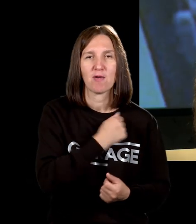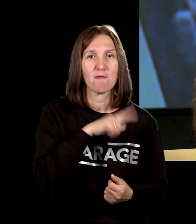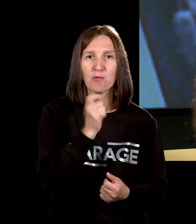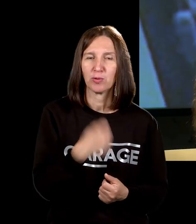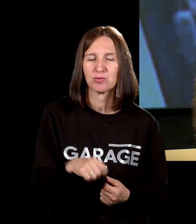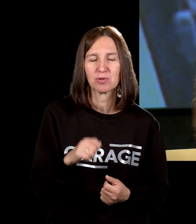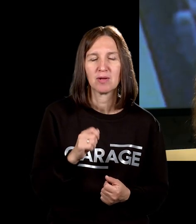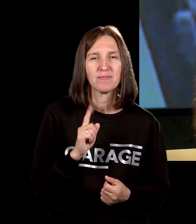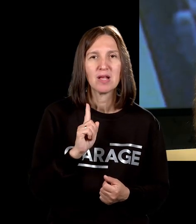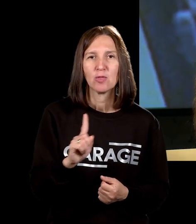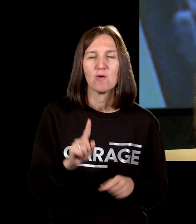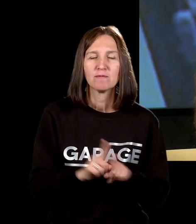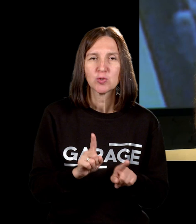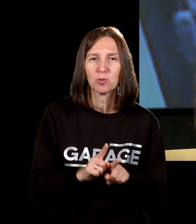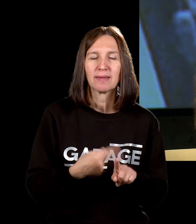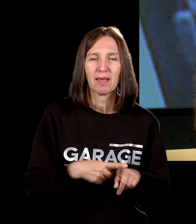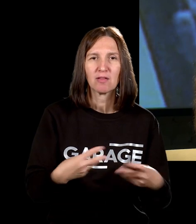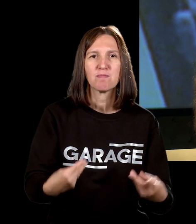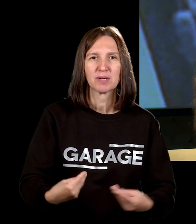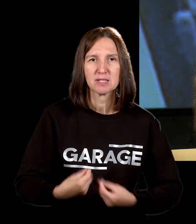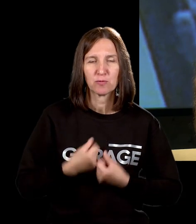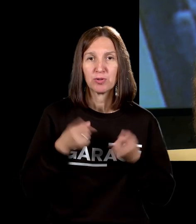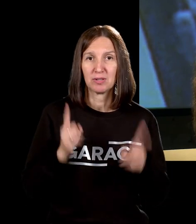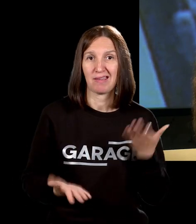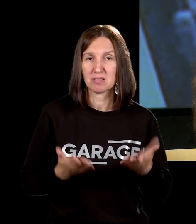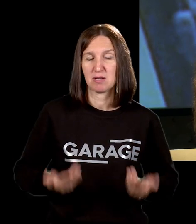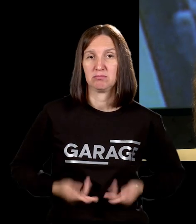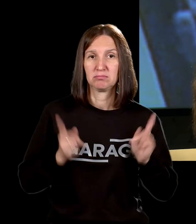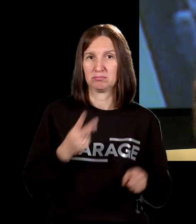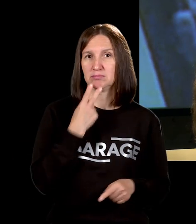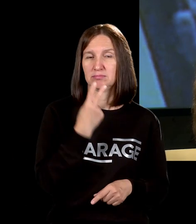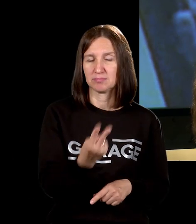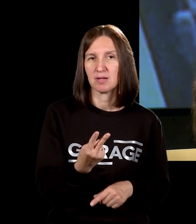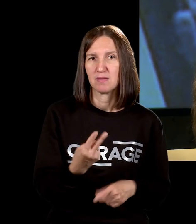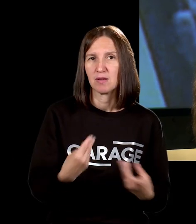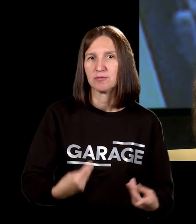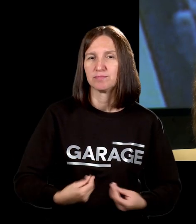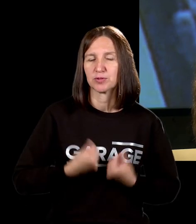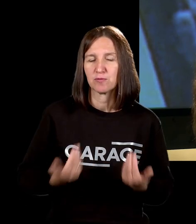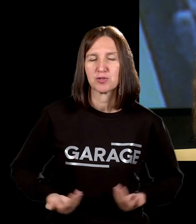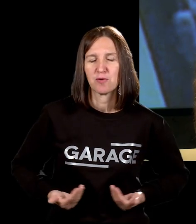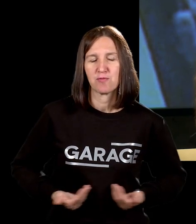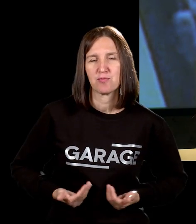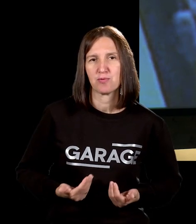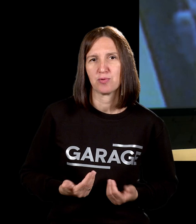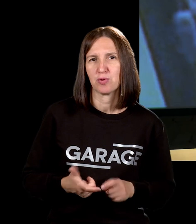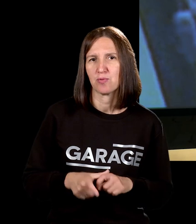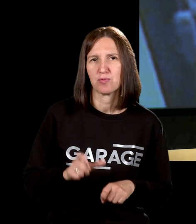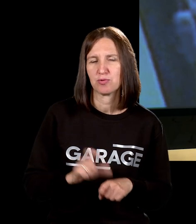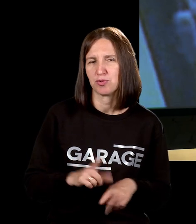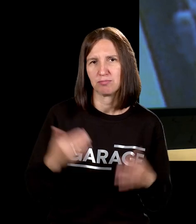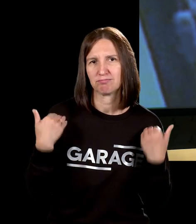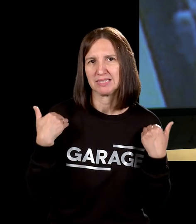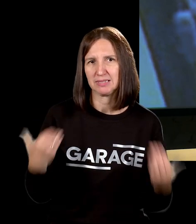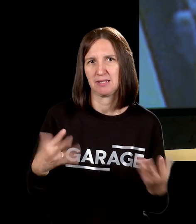производит это все вживую, так же, собственно, как и манекены, производит это все вживую невероятное воздействие, потому что сначала кажется, что это